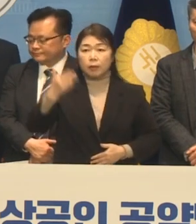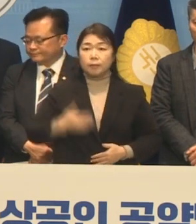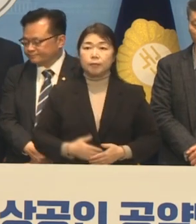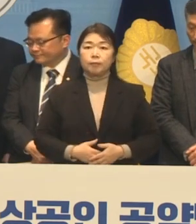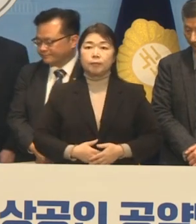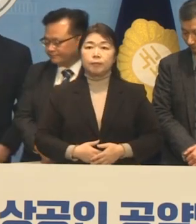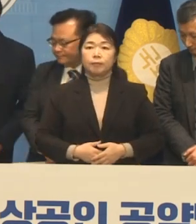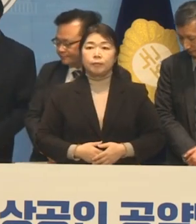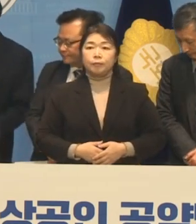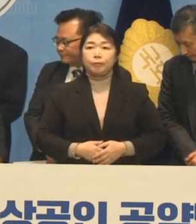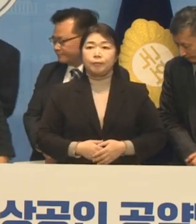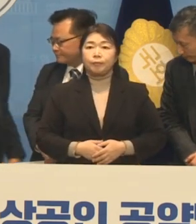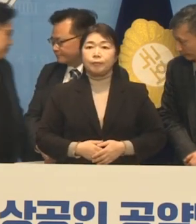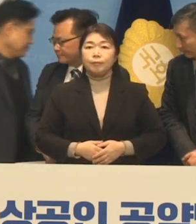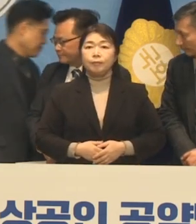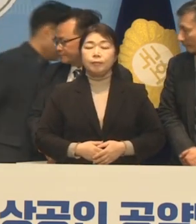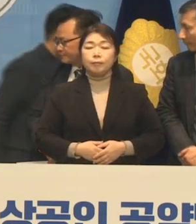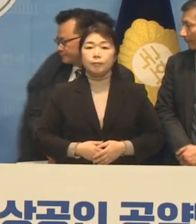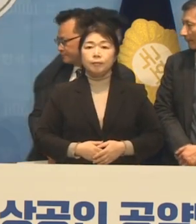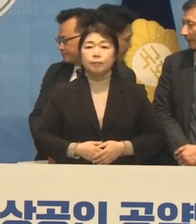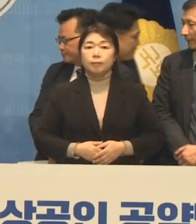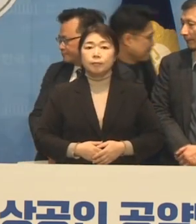이상입니다.